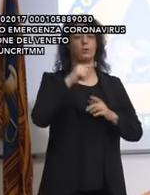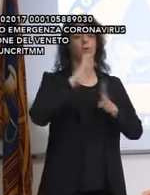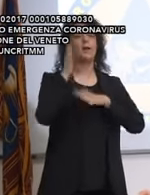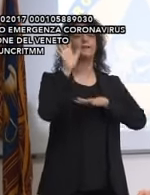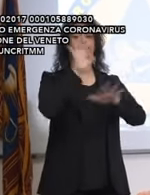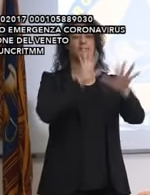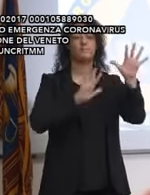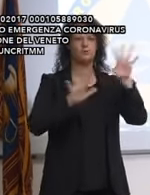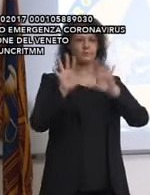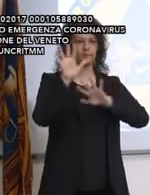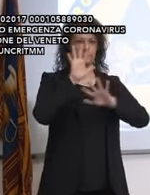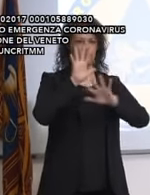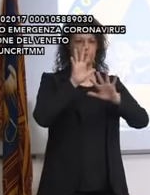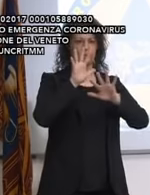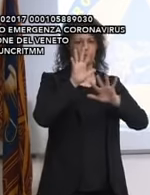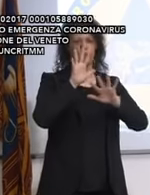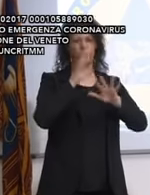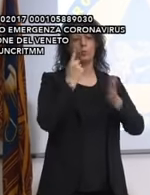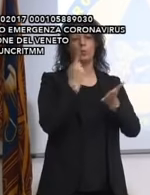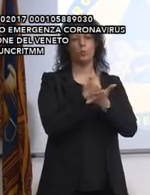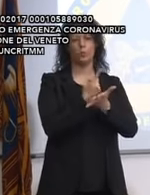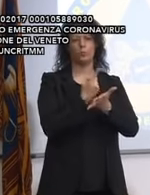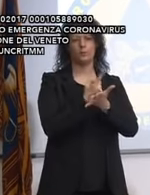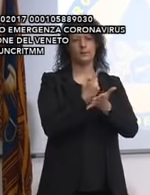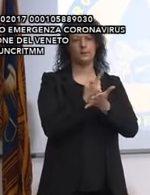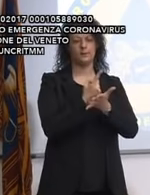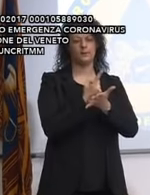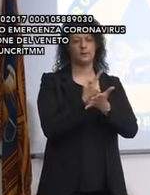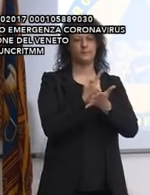informazioni che penso siano utili